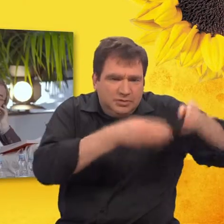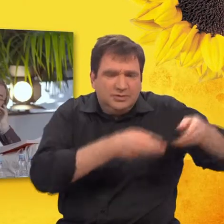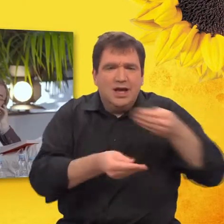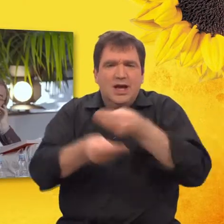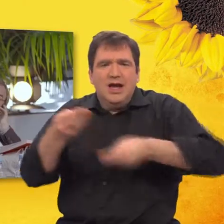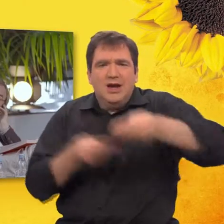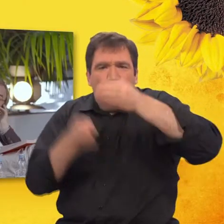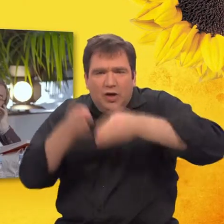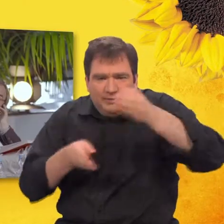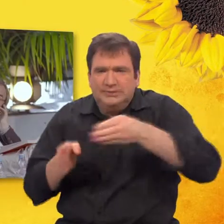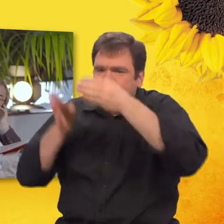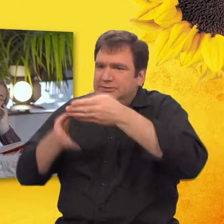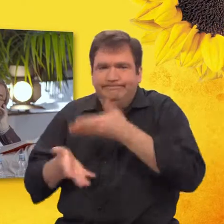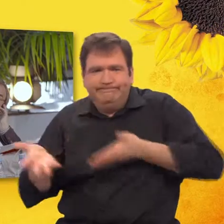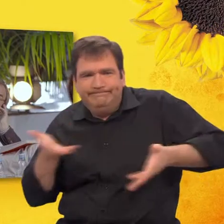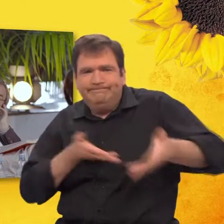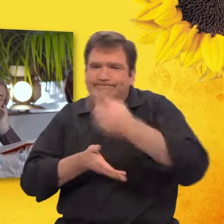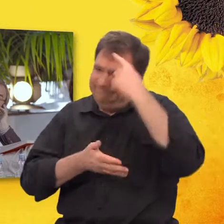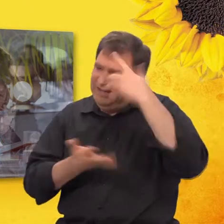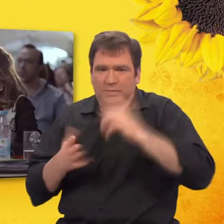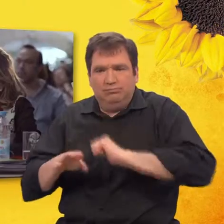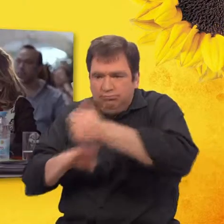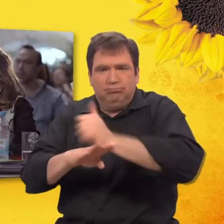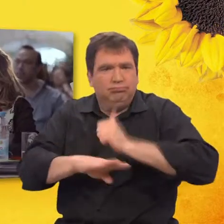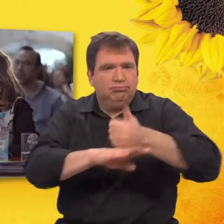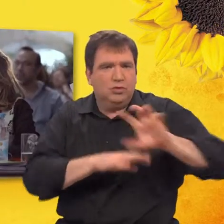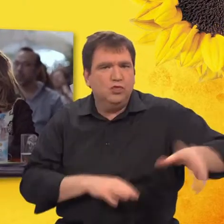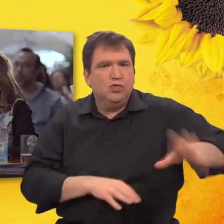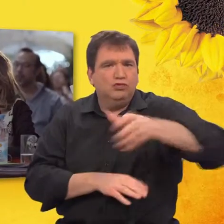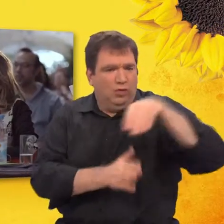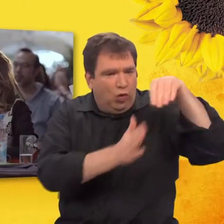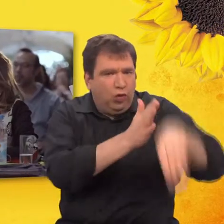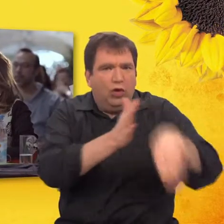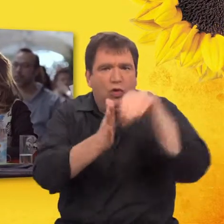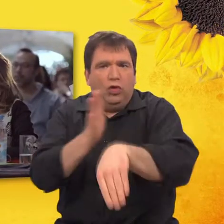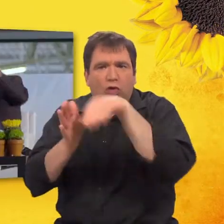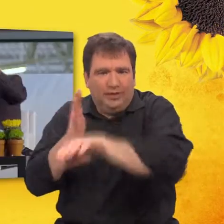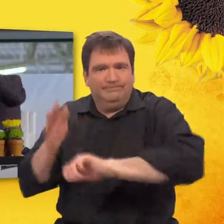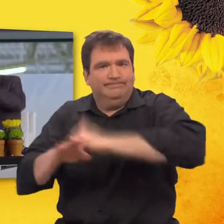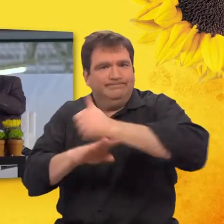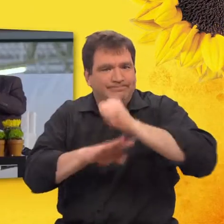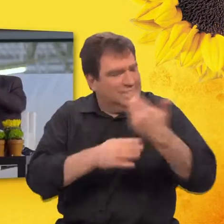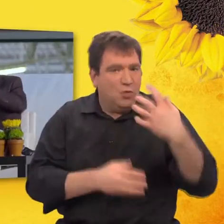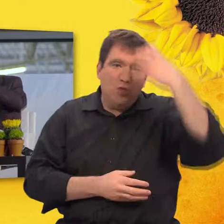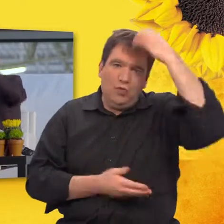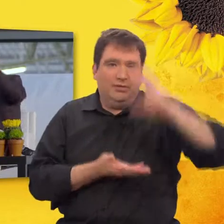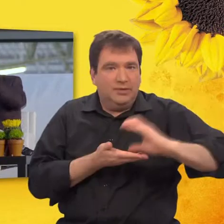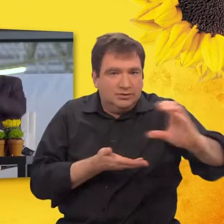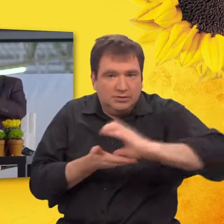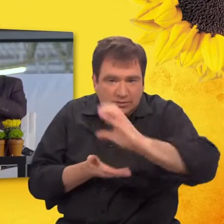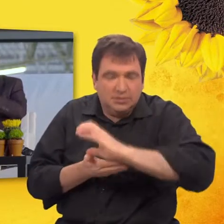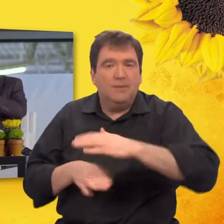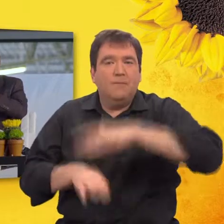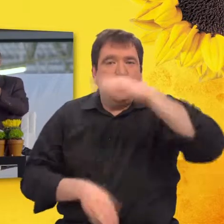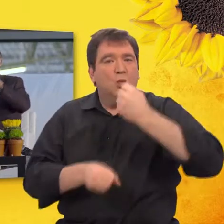politicians, economists and citizens get together to discuss a relaunch of the countries hit by the crisis through public investment and